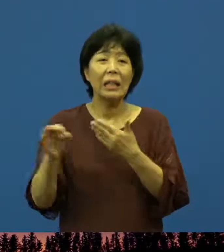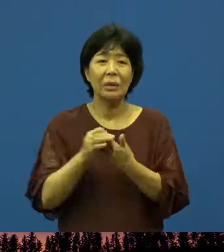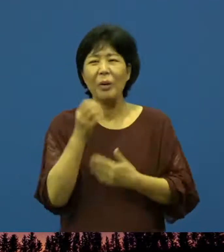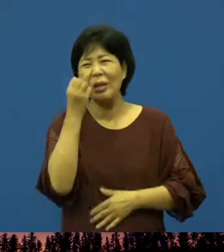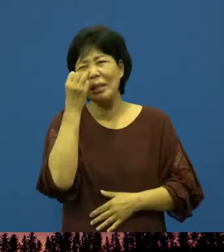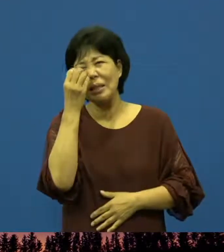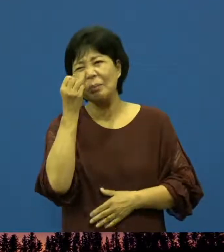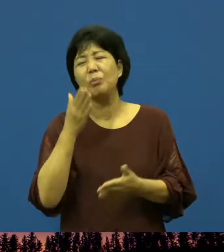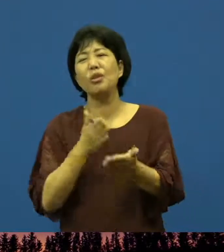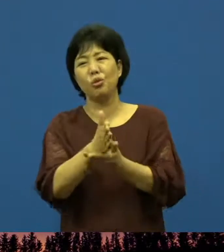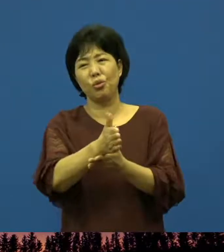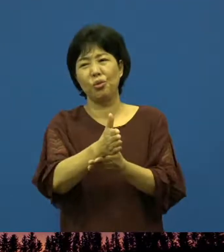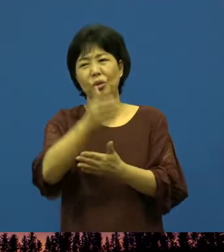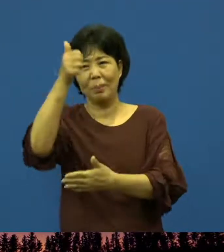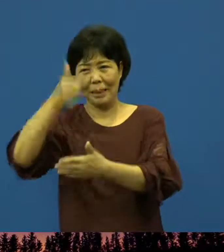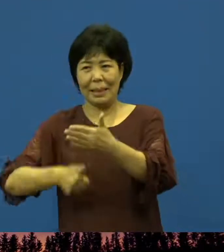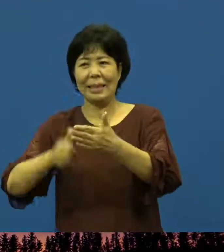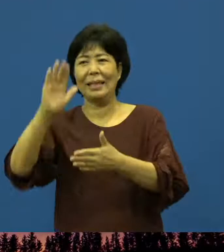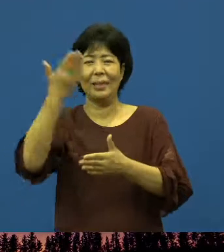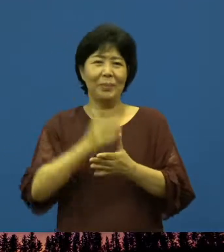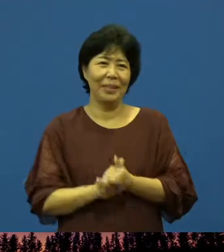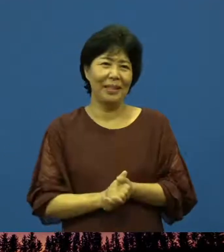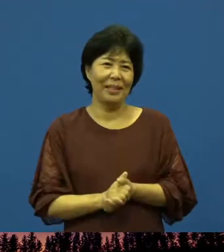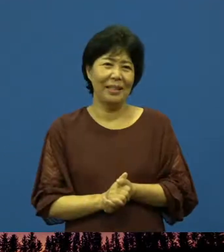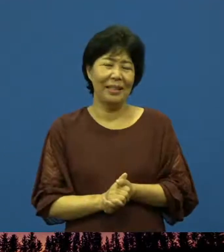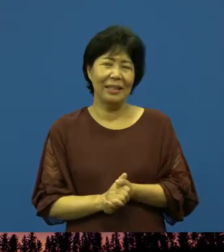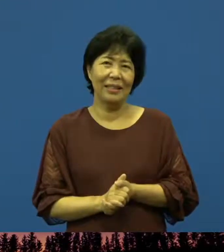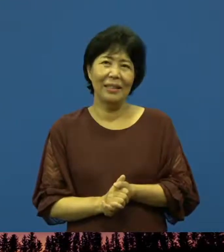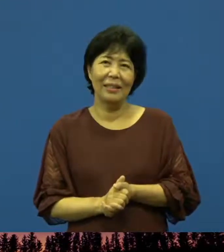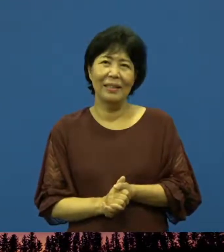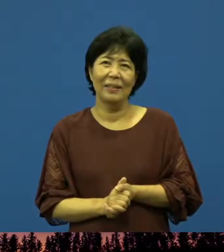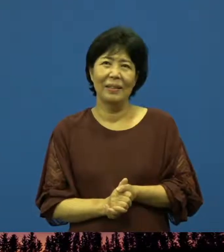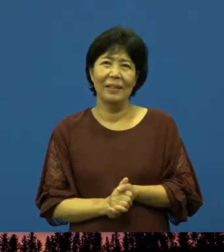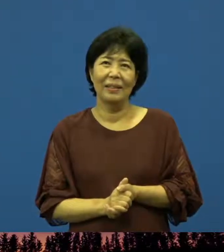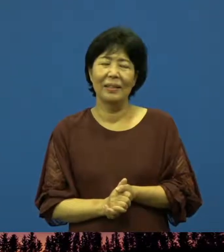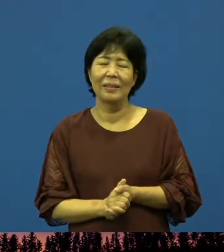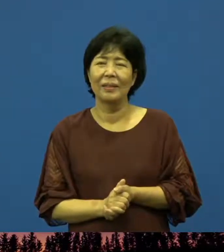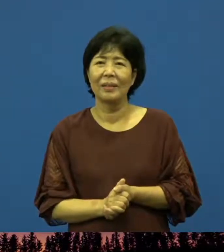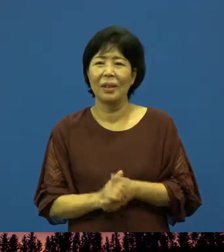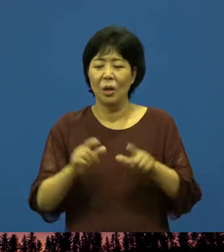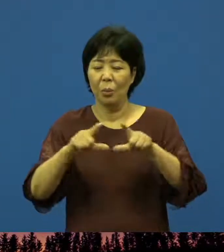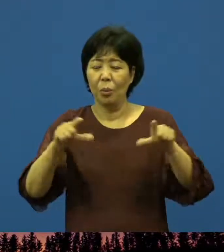체험만 남아요. 나중에 사람들은 말씀에 관심보다 체험에 더 현혹을 따요.